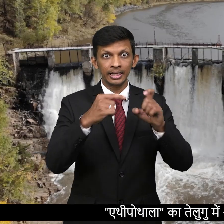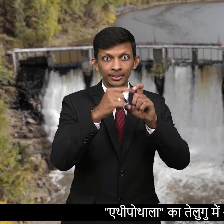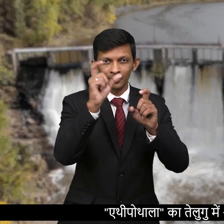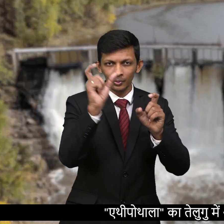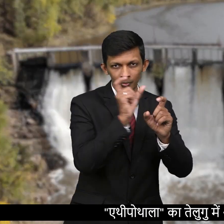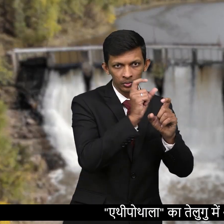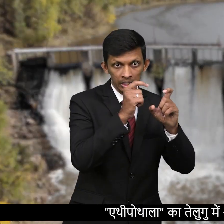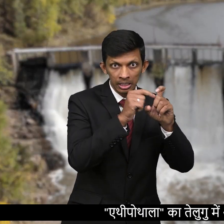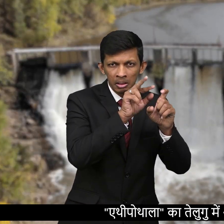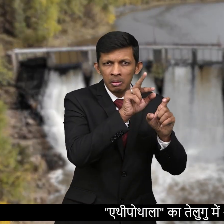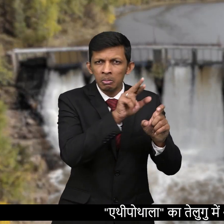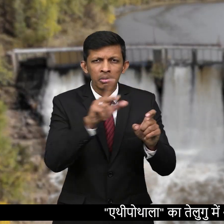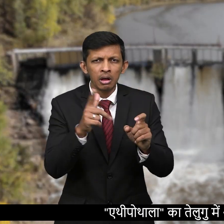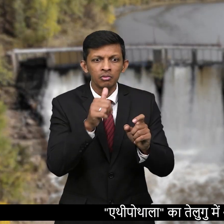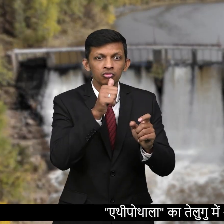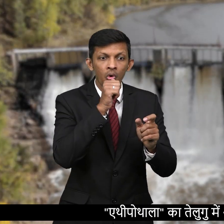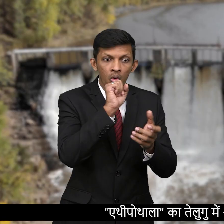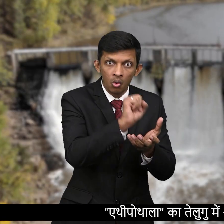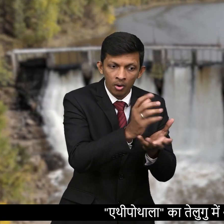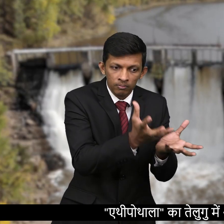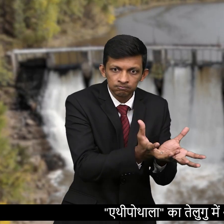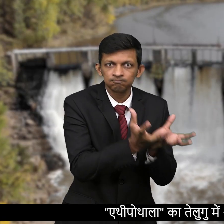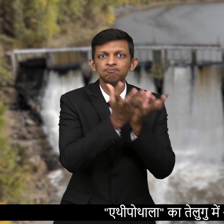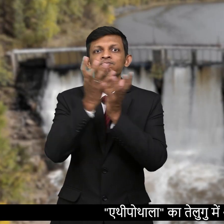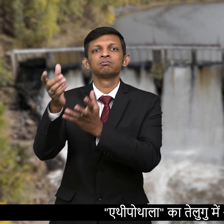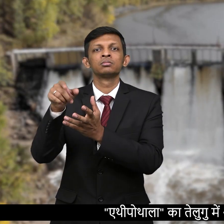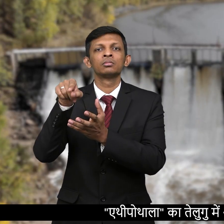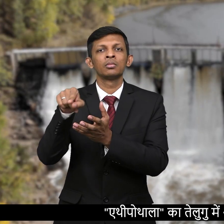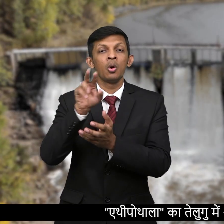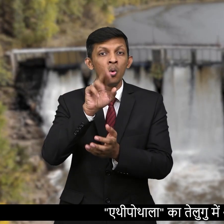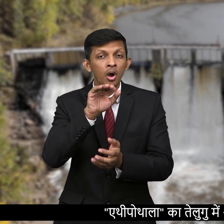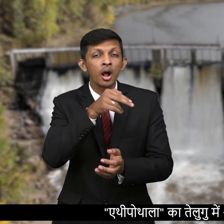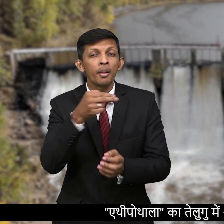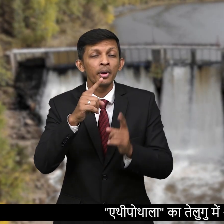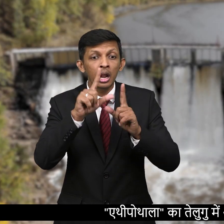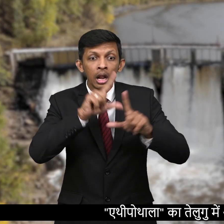एथी पोथाला का तेलुगु में अर्थ है पानी उठाना और डालना।